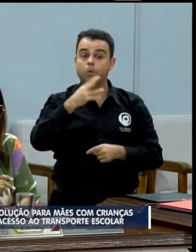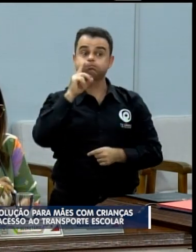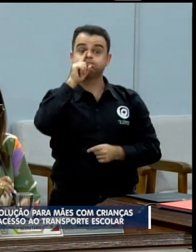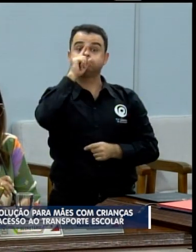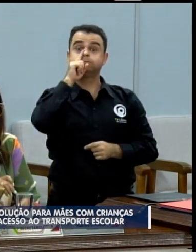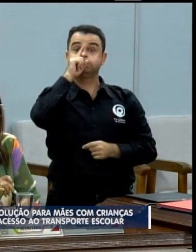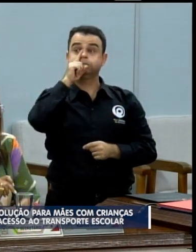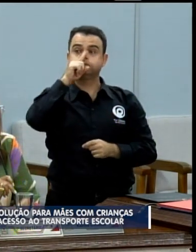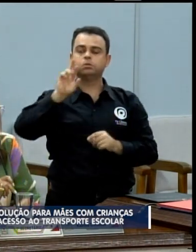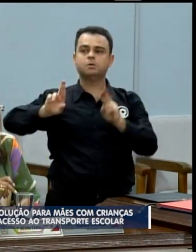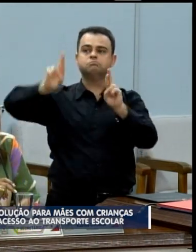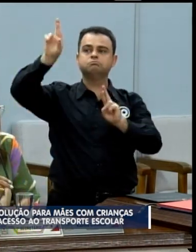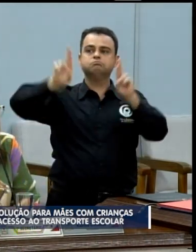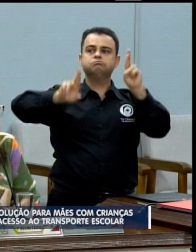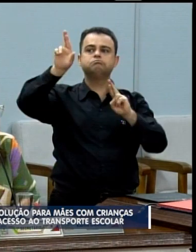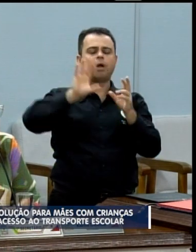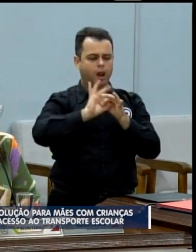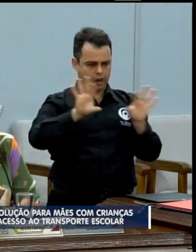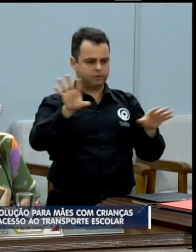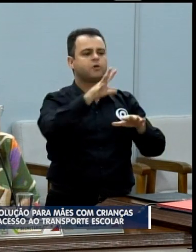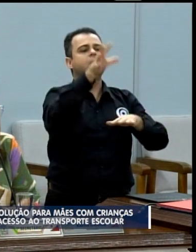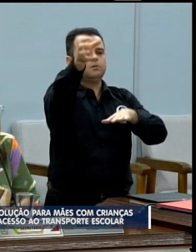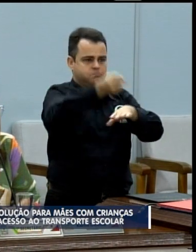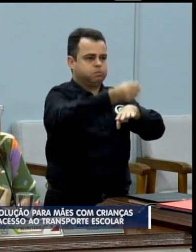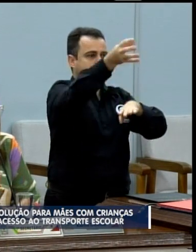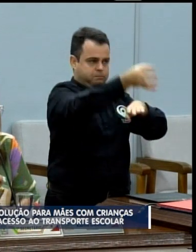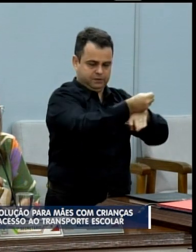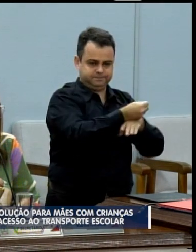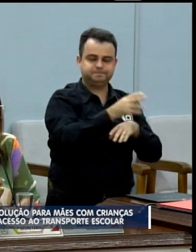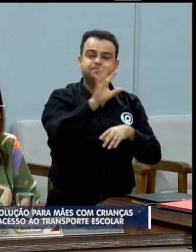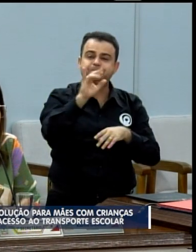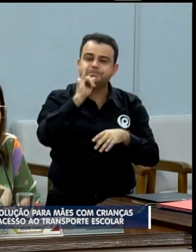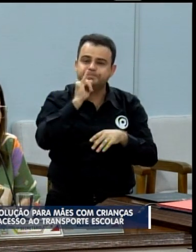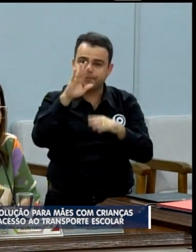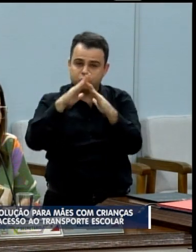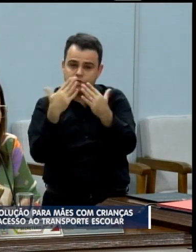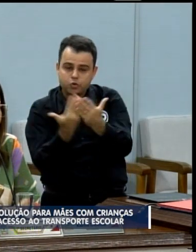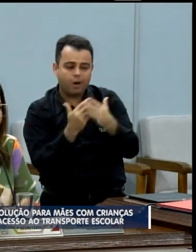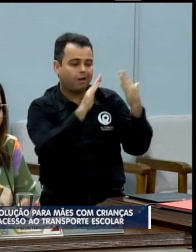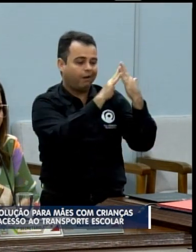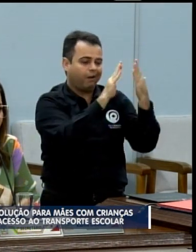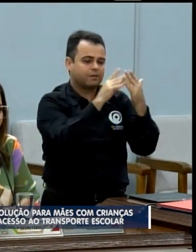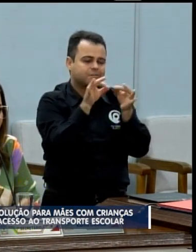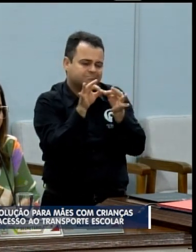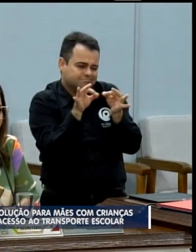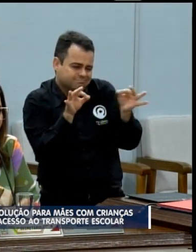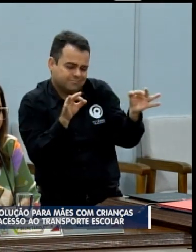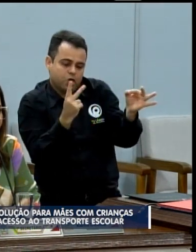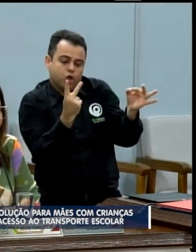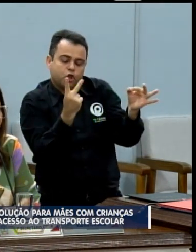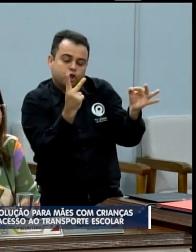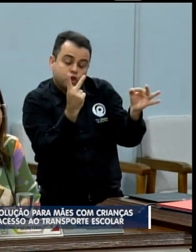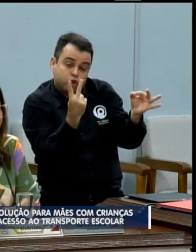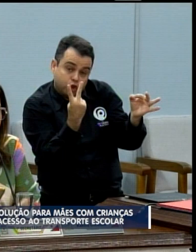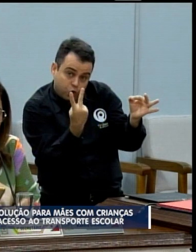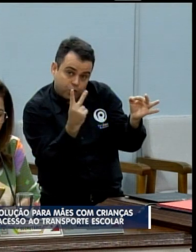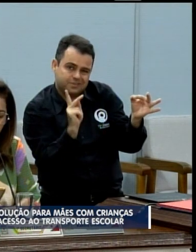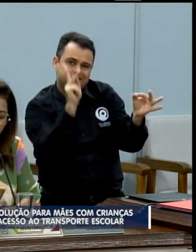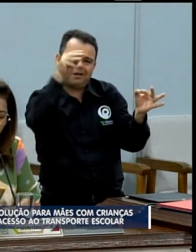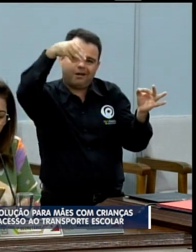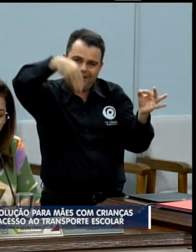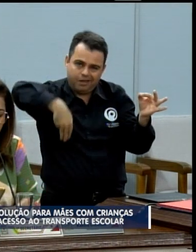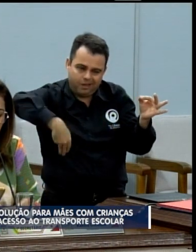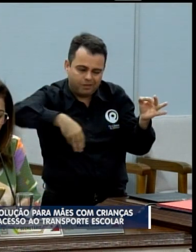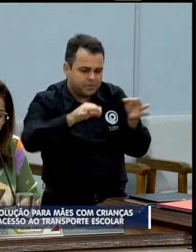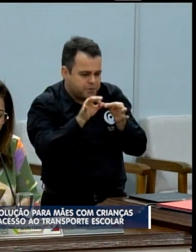responsáveis. Acontece que, quando passa de 2 km, essas crianças já perdem o direito de ter o transporte escolar. Aí entra